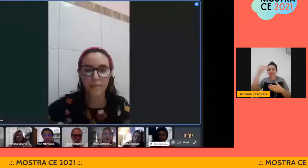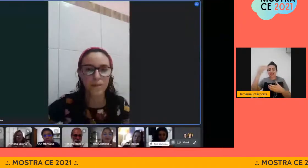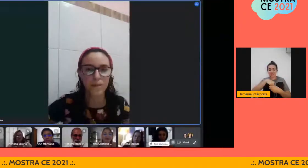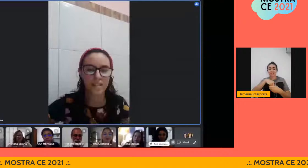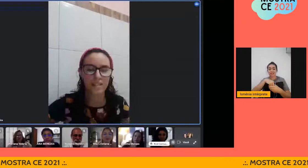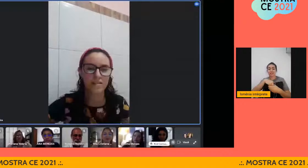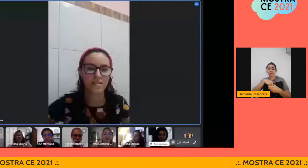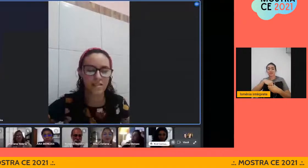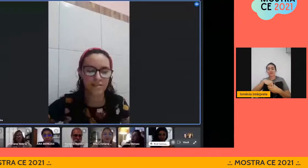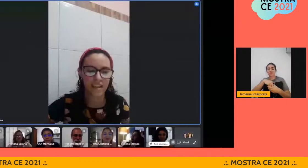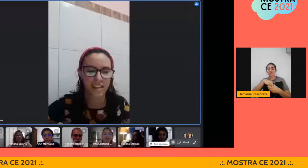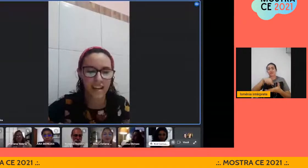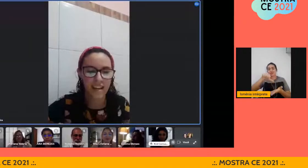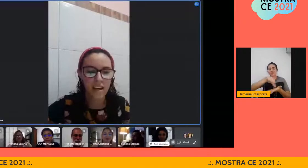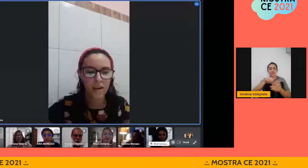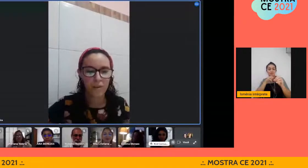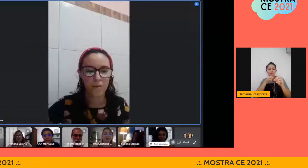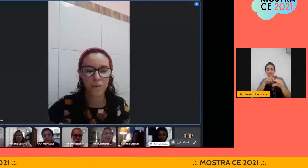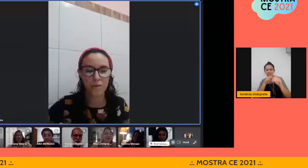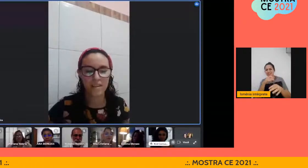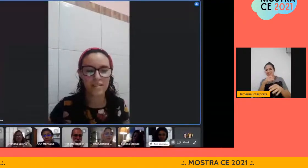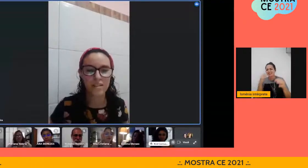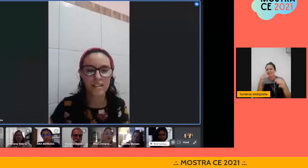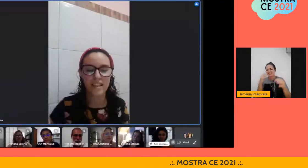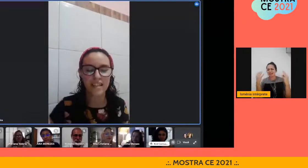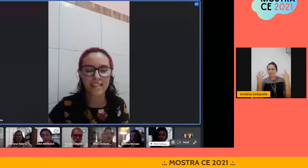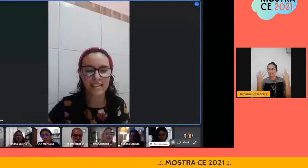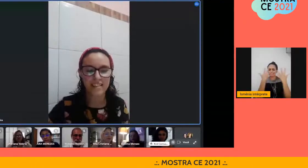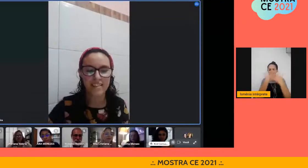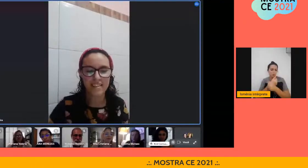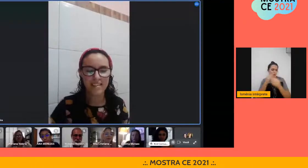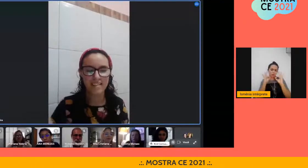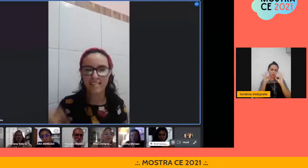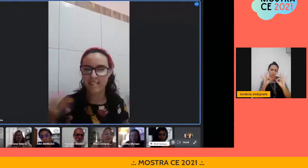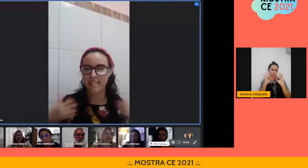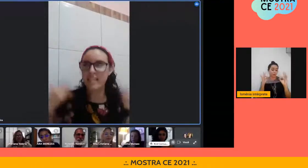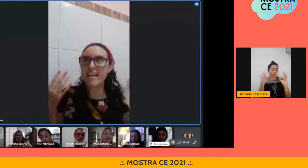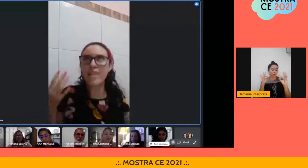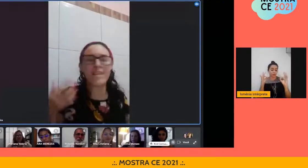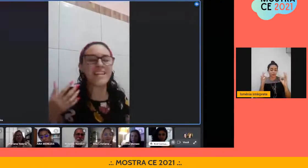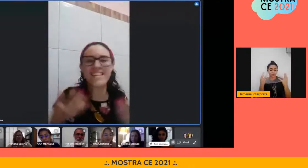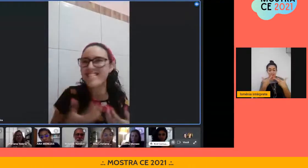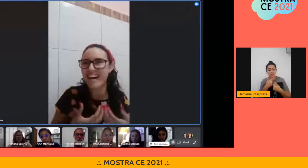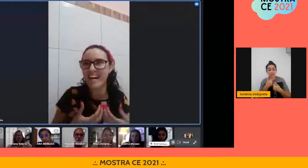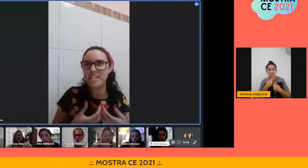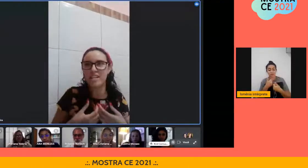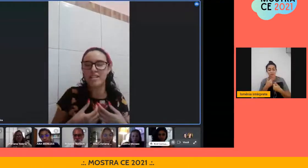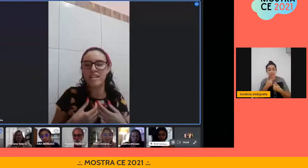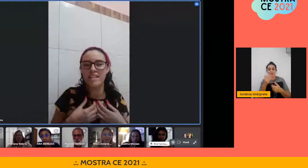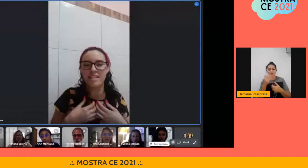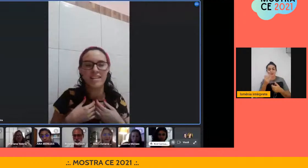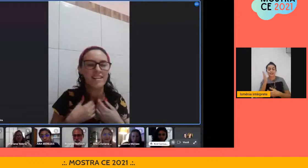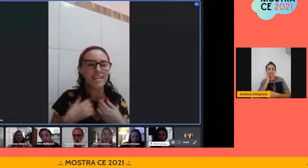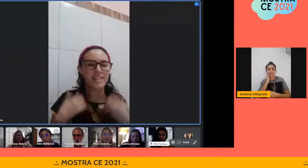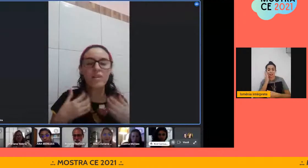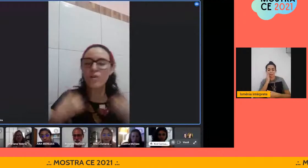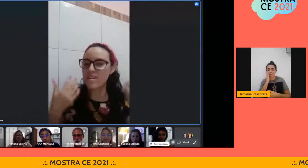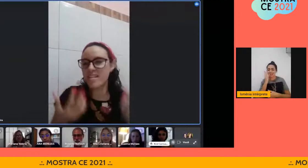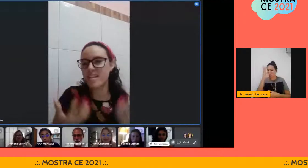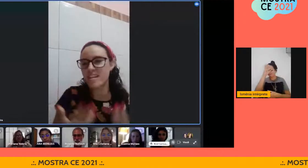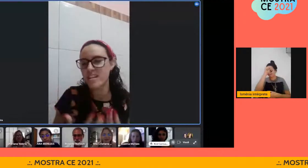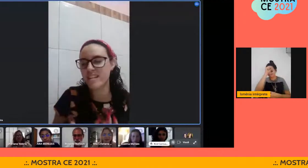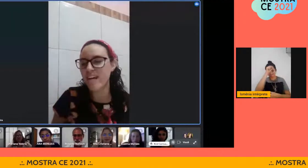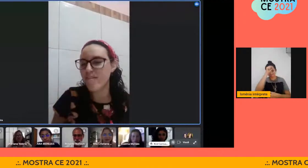E isso é muito bonito de se ver, né? O tanto de aprendizagem,